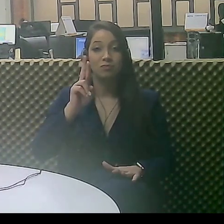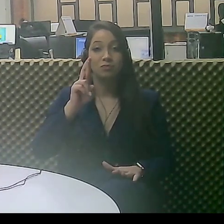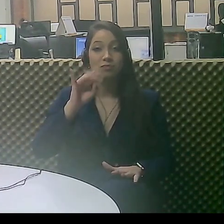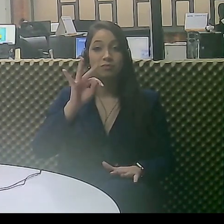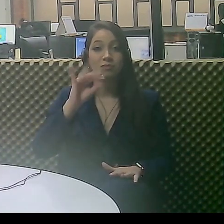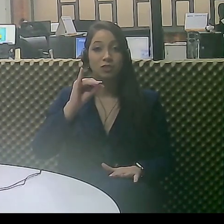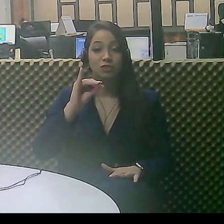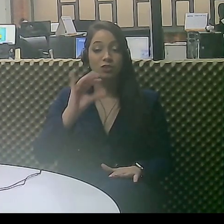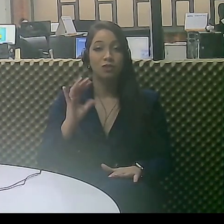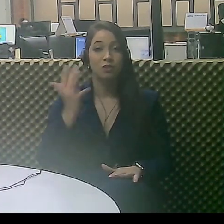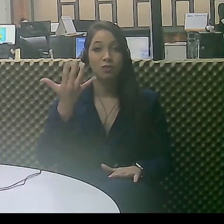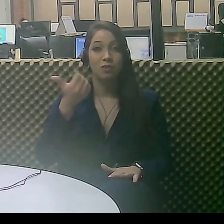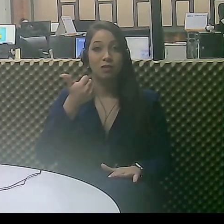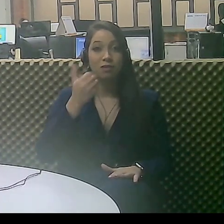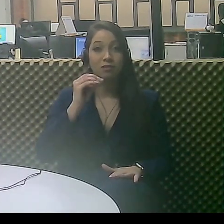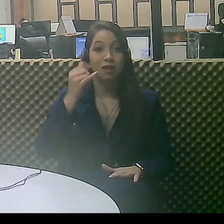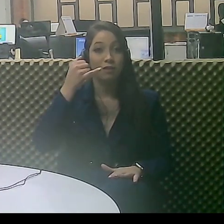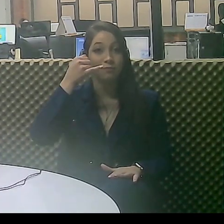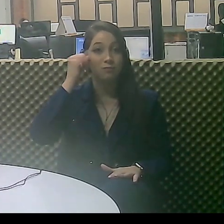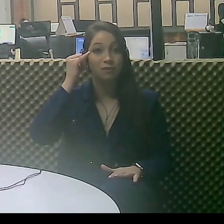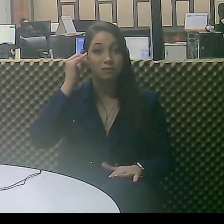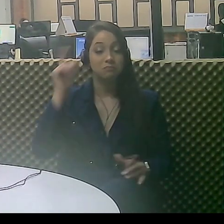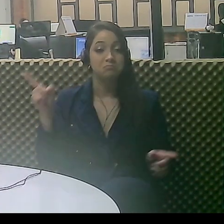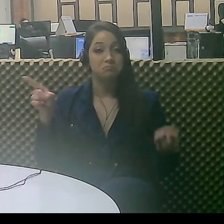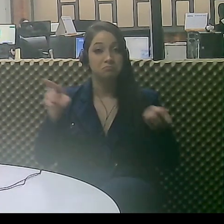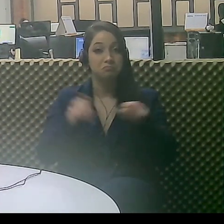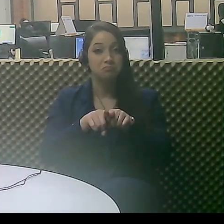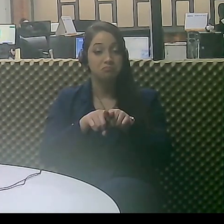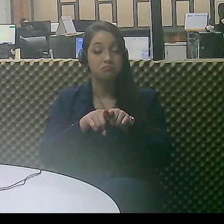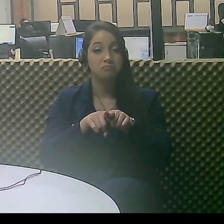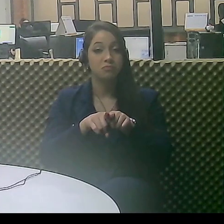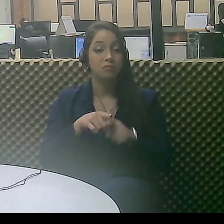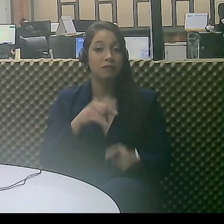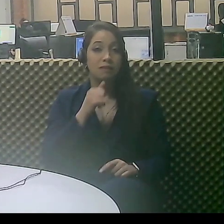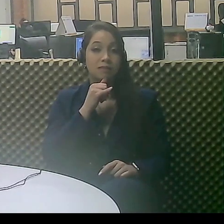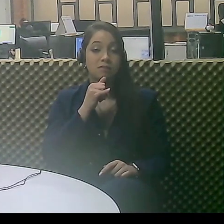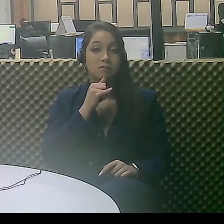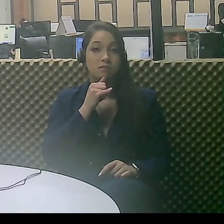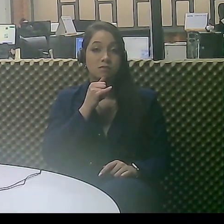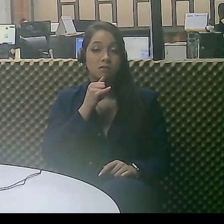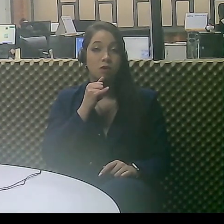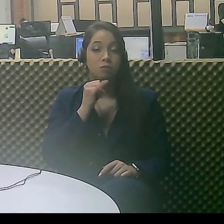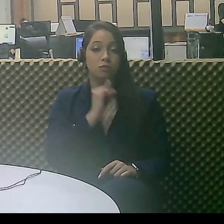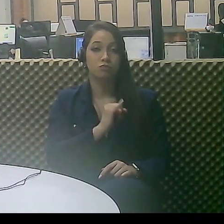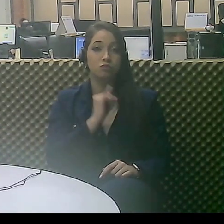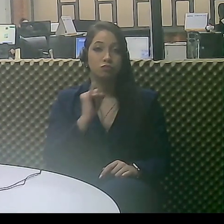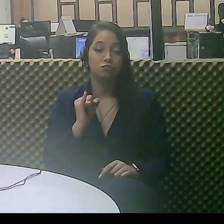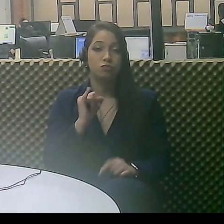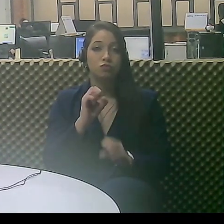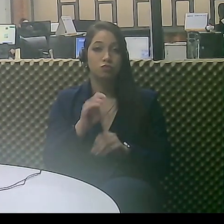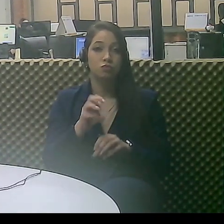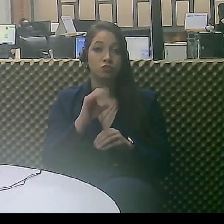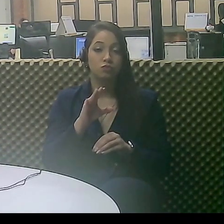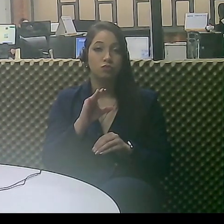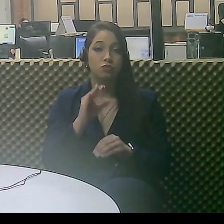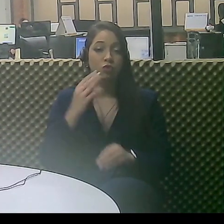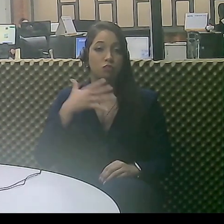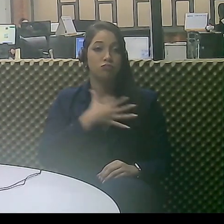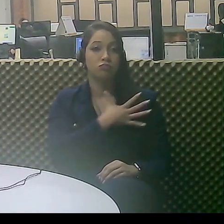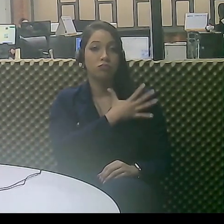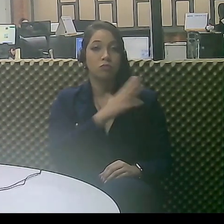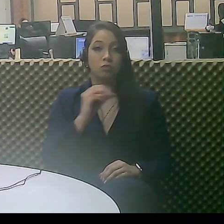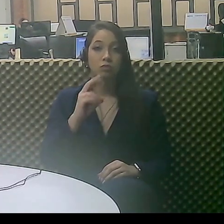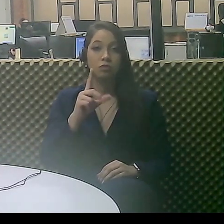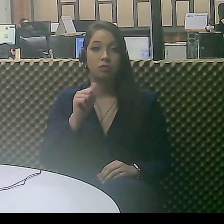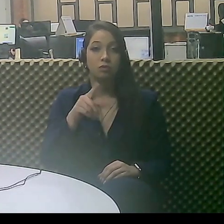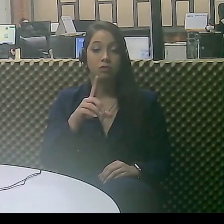será realizada em 10 propriedades rurais parceiras dentre elas o campo de instrução e adestramento Sargento Orlando